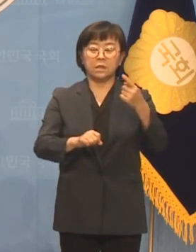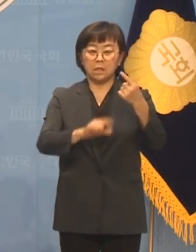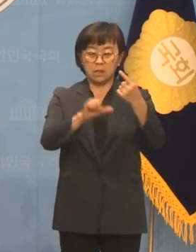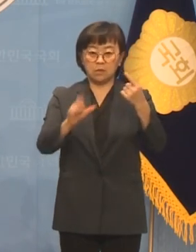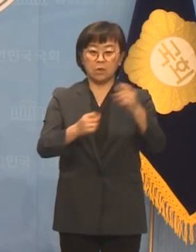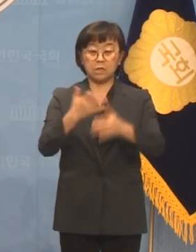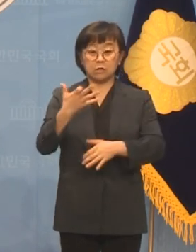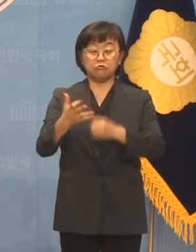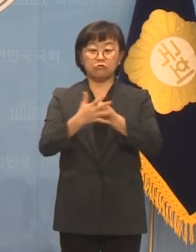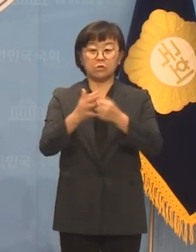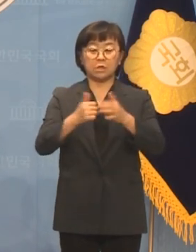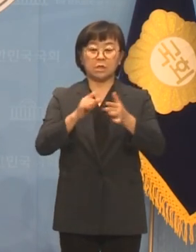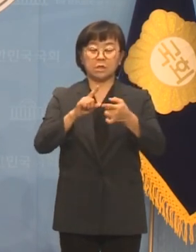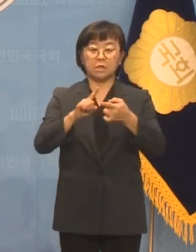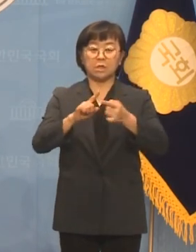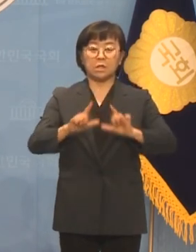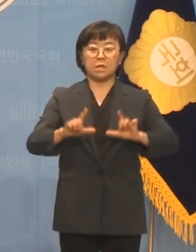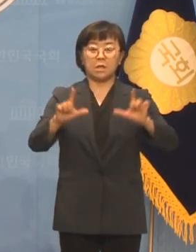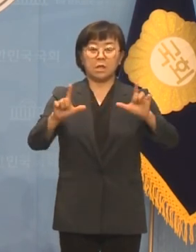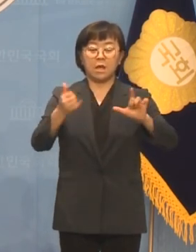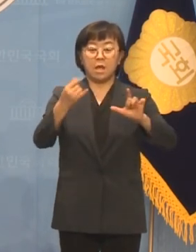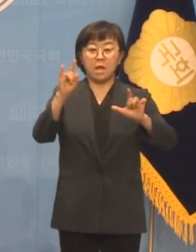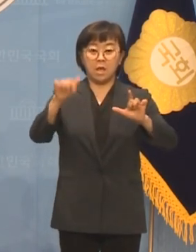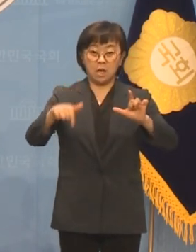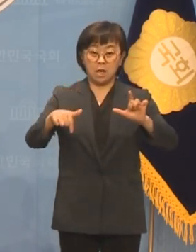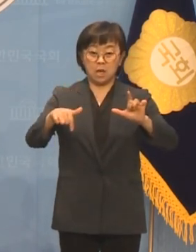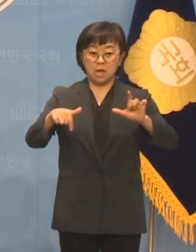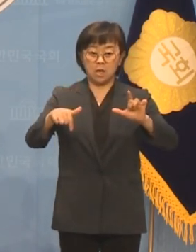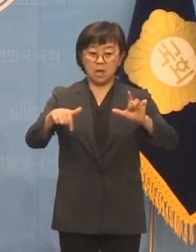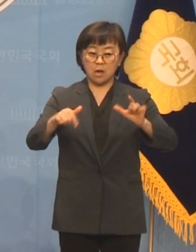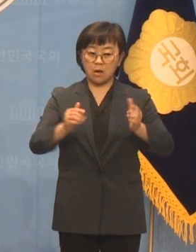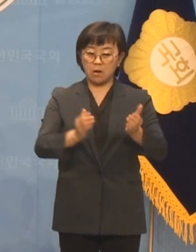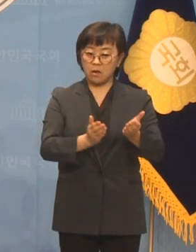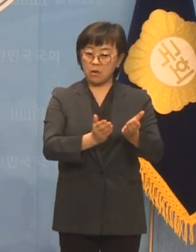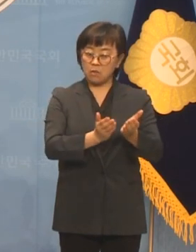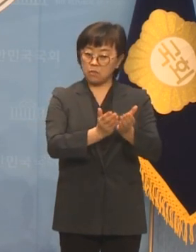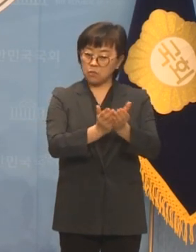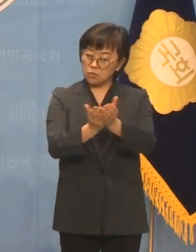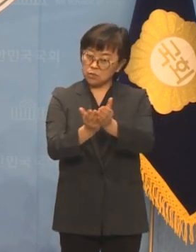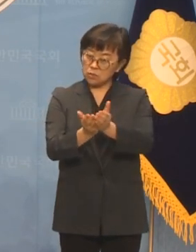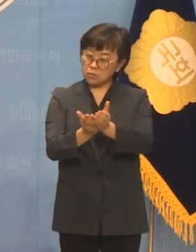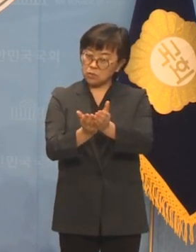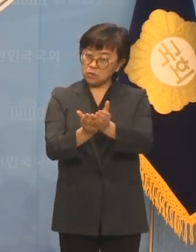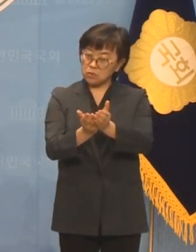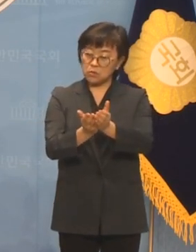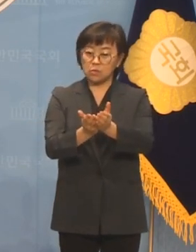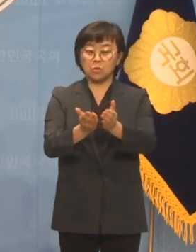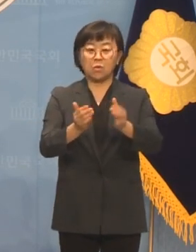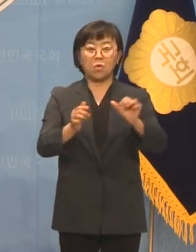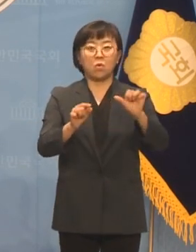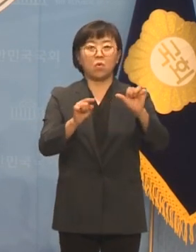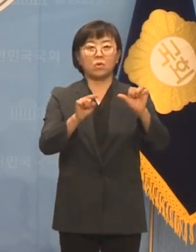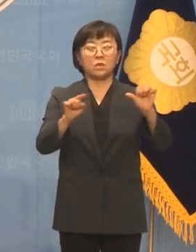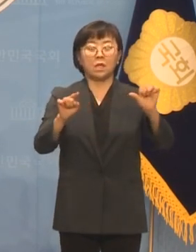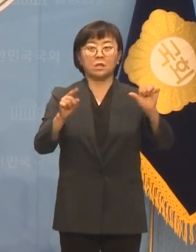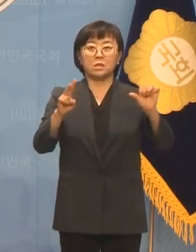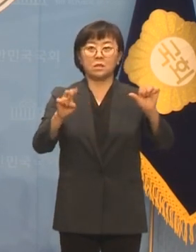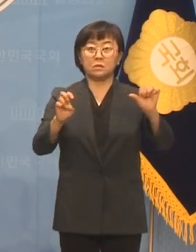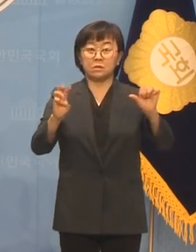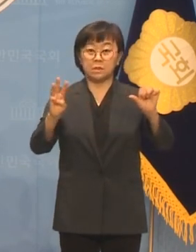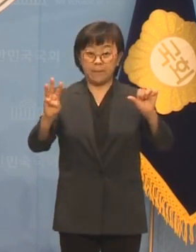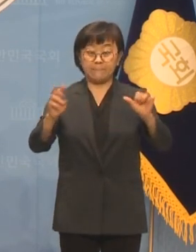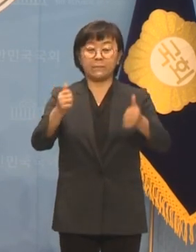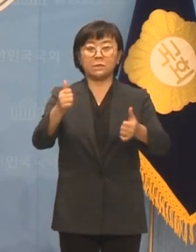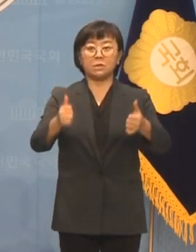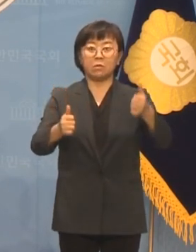핵 어뢰의 일종인 핵 무인 수준 공격적 해일 5-2회 시험을